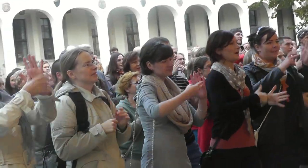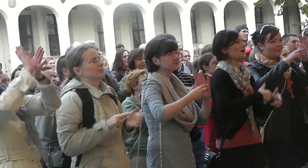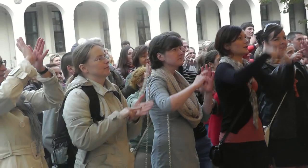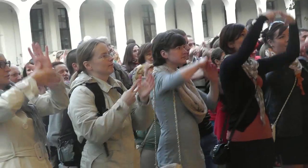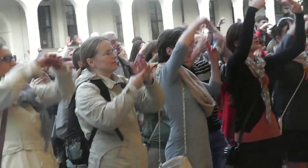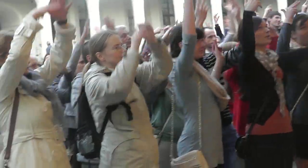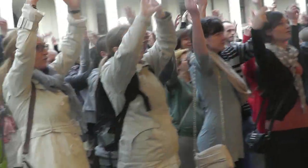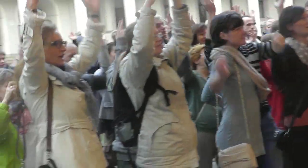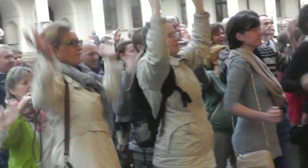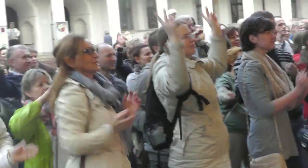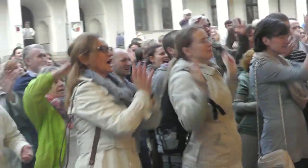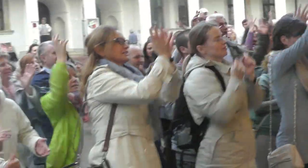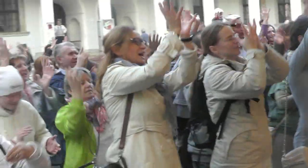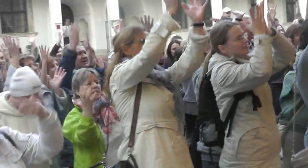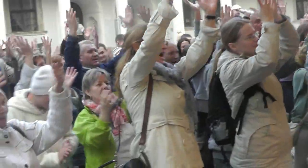ul